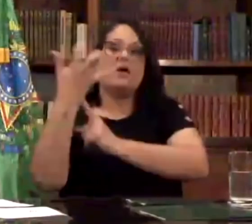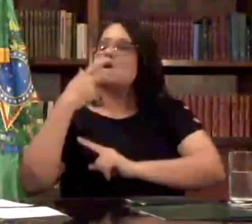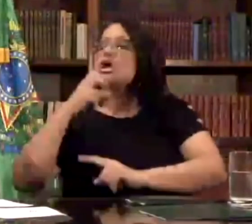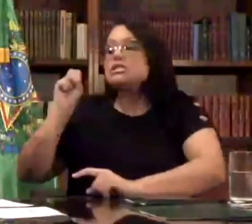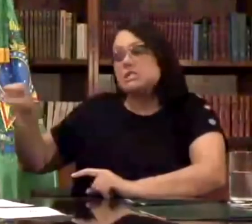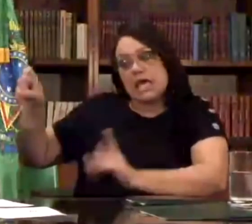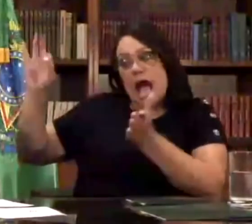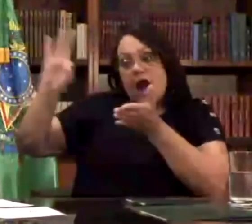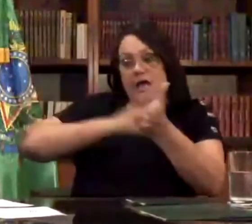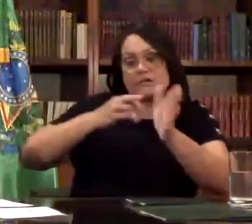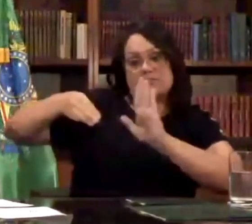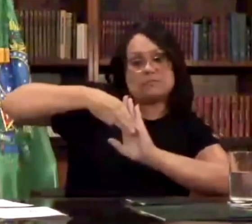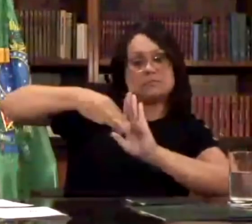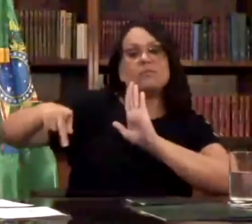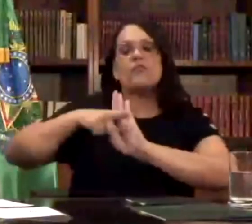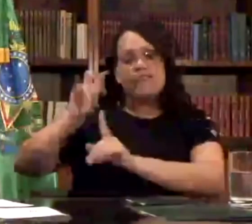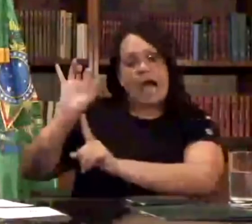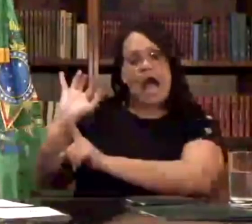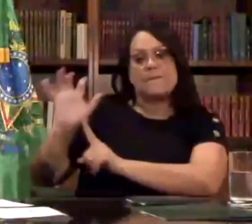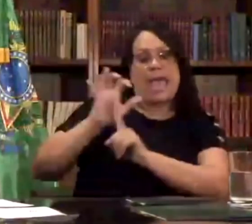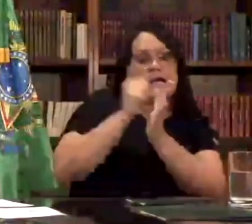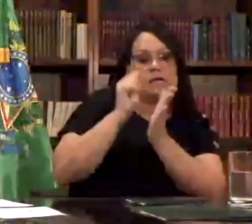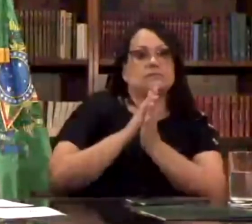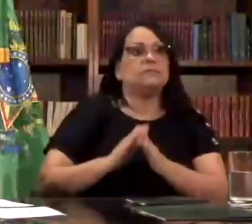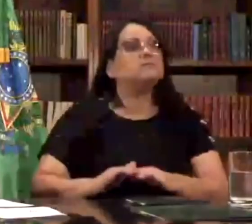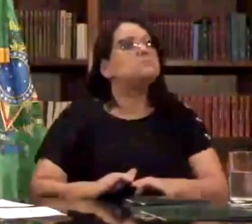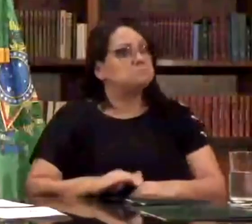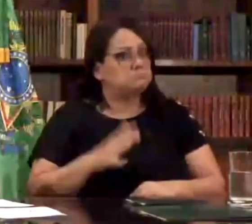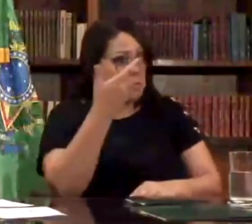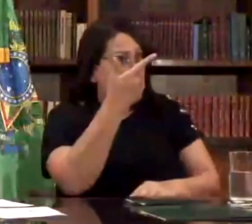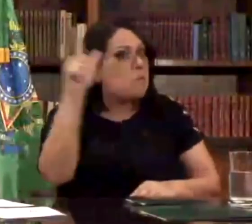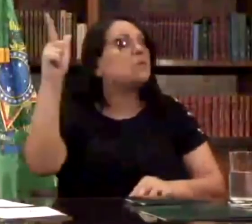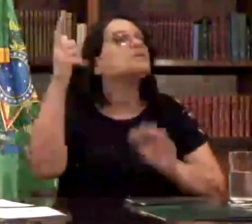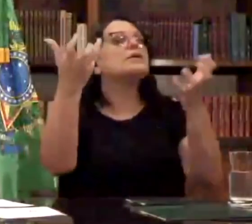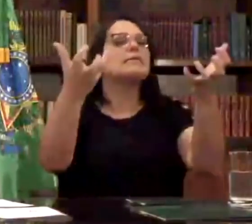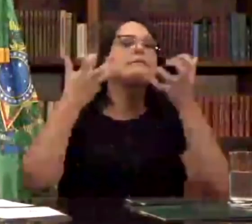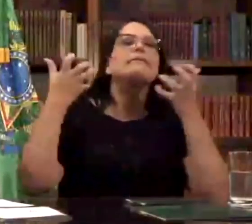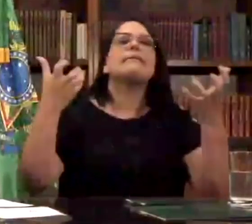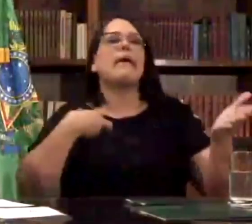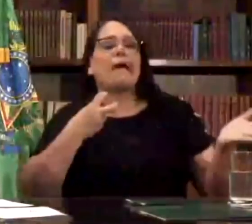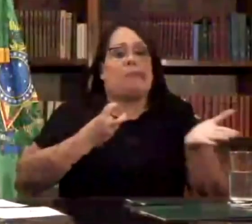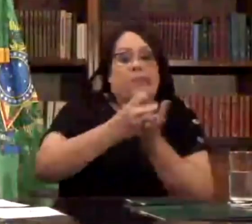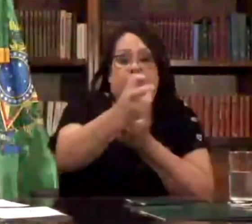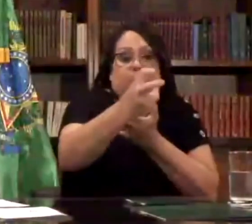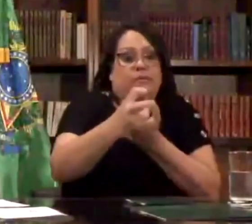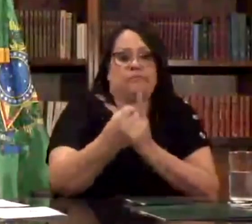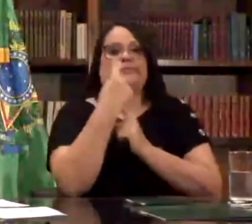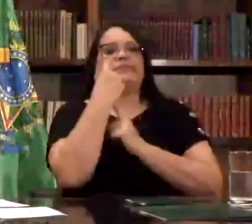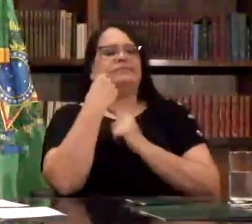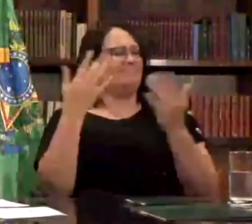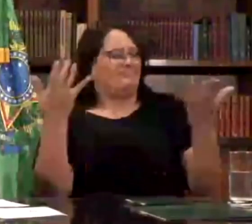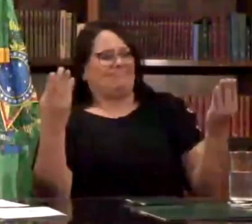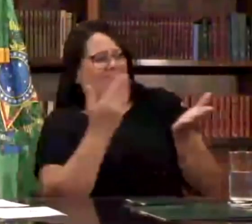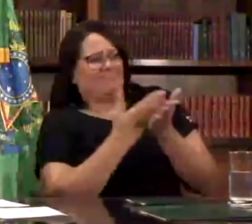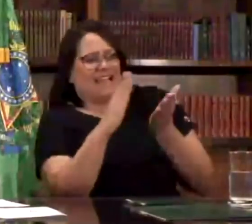assinar essa medida provisória. Até de sanções outras, tipo buscar um afastamento, sem qualquer amparo